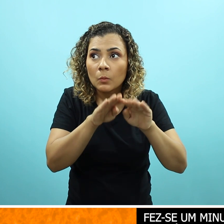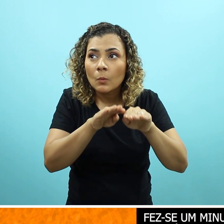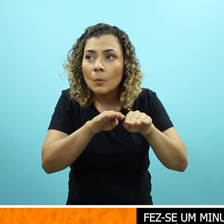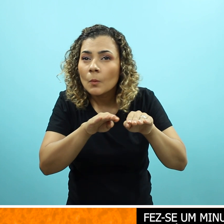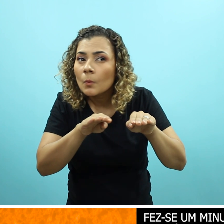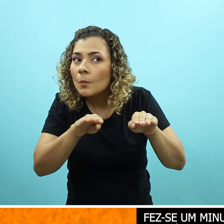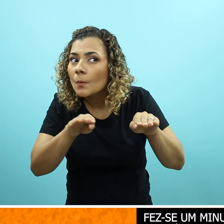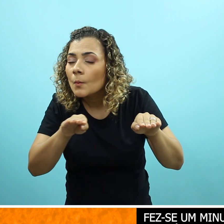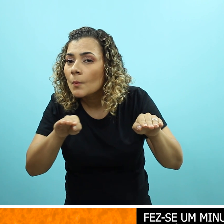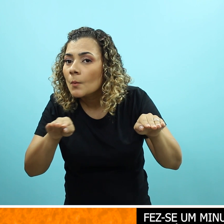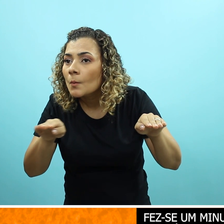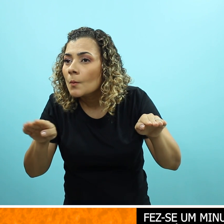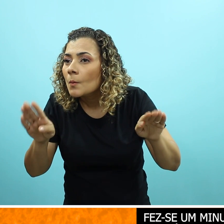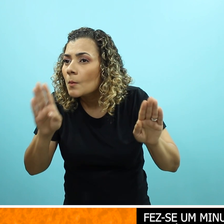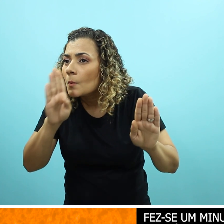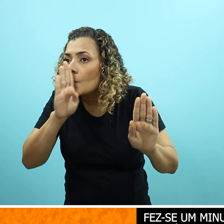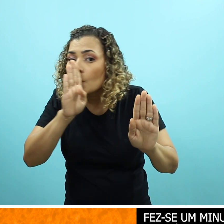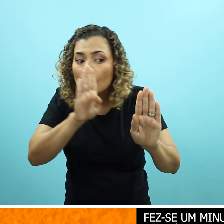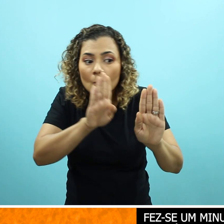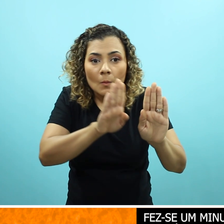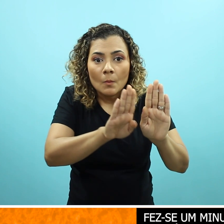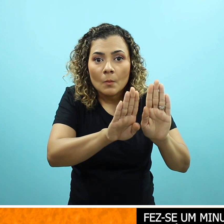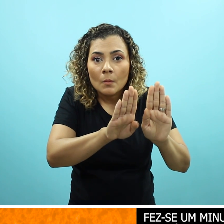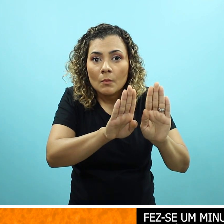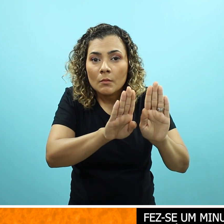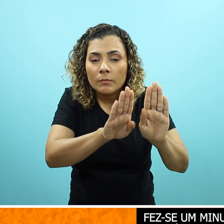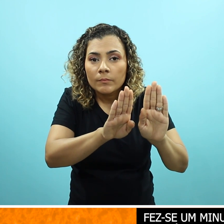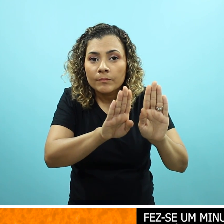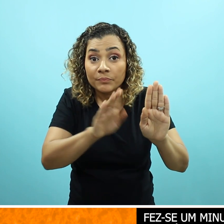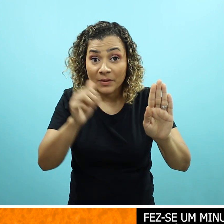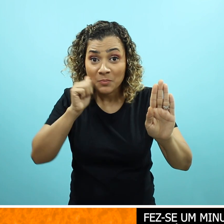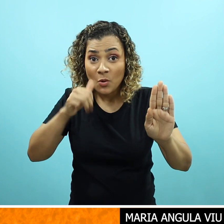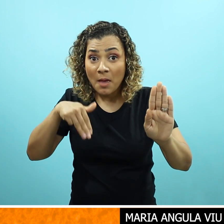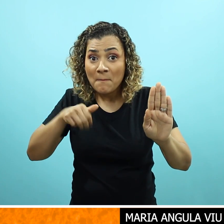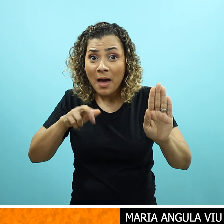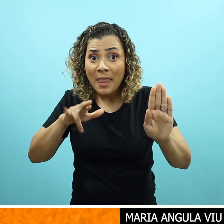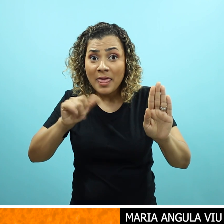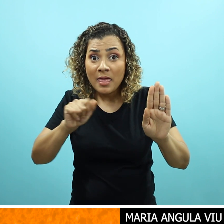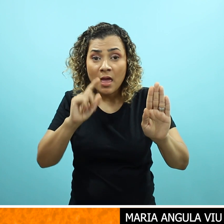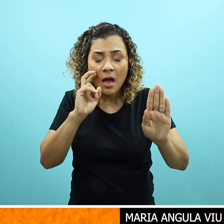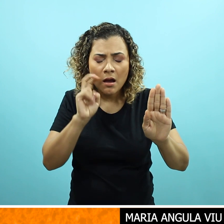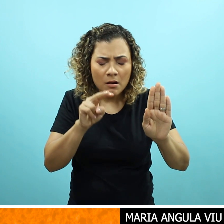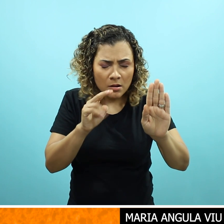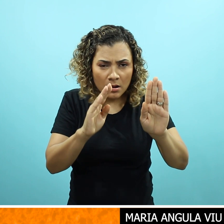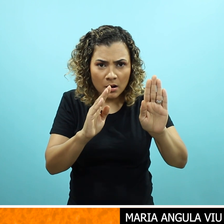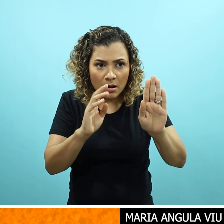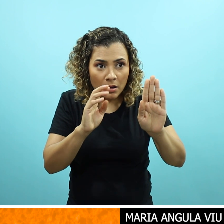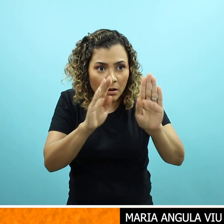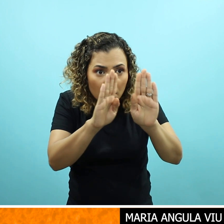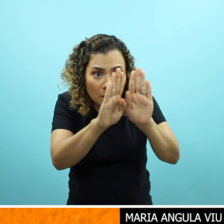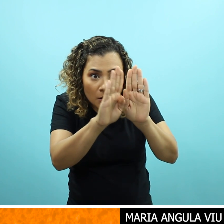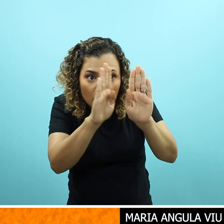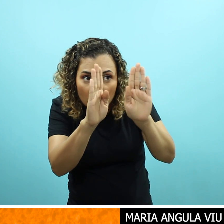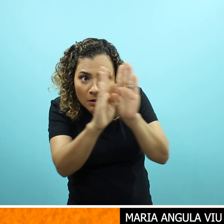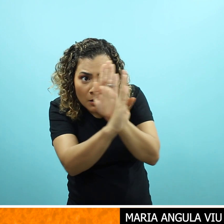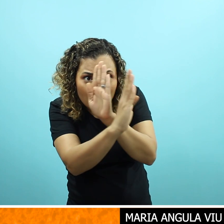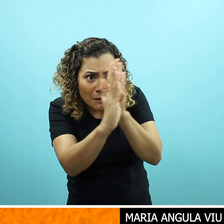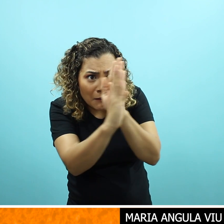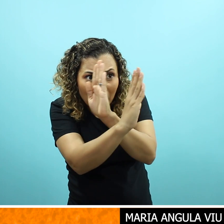Fez-se um minuto eterno de silêncio, e logo depois, Maria Angula viu o